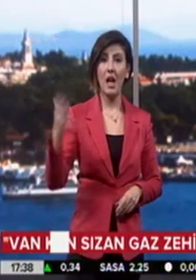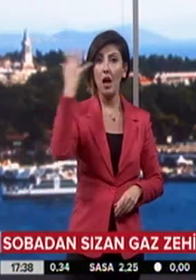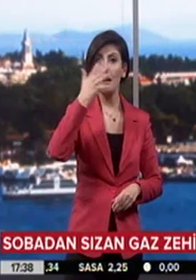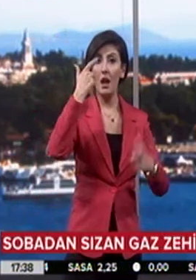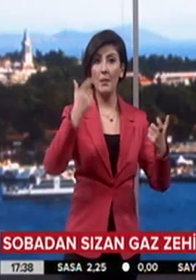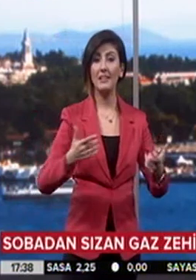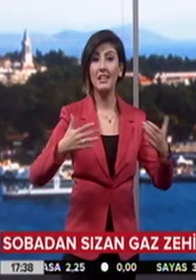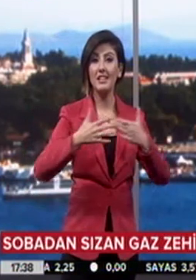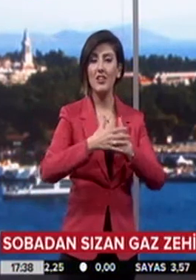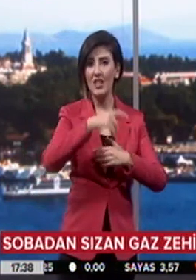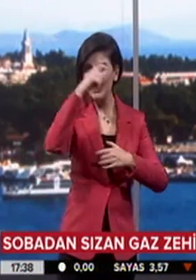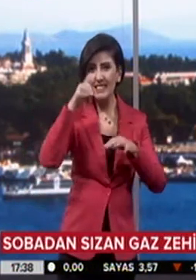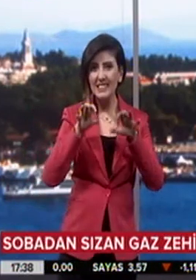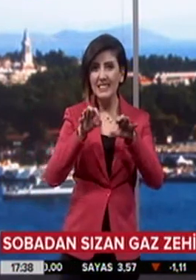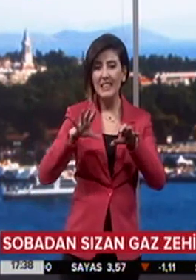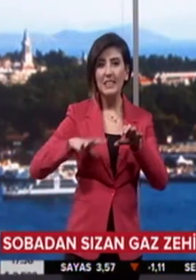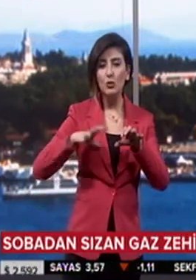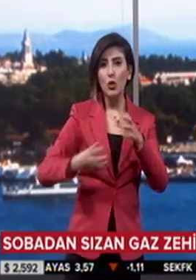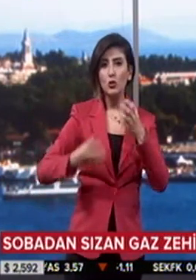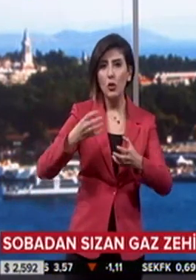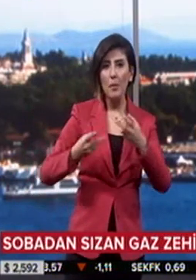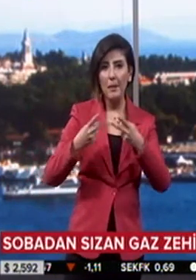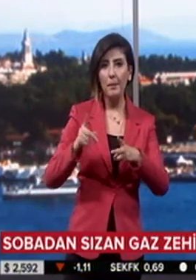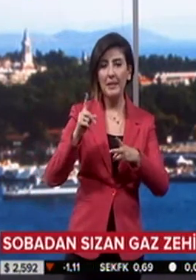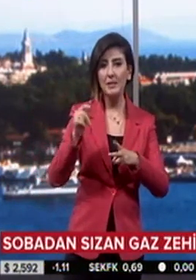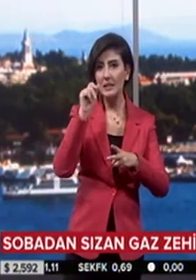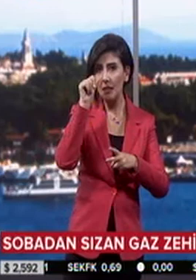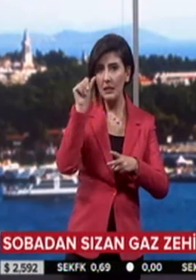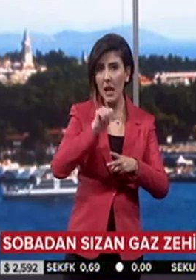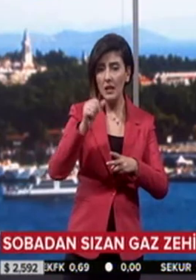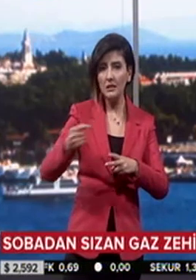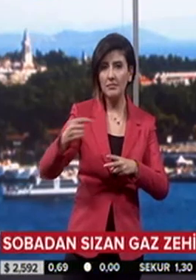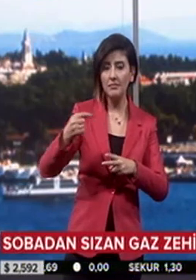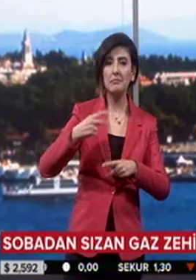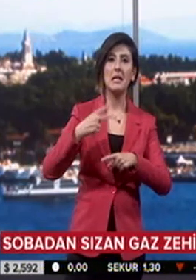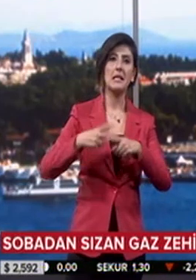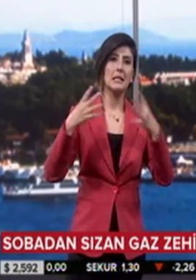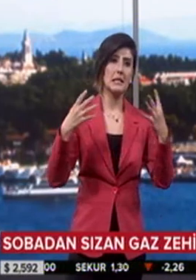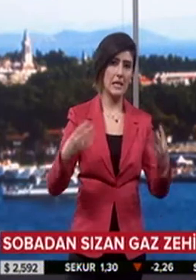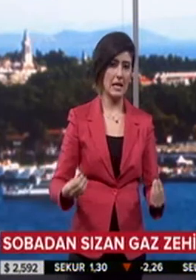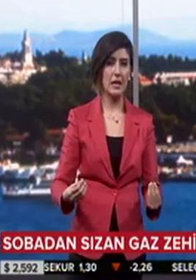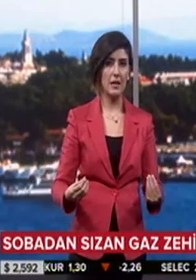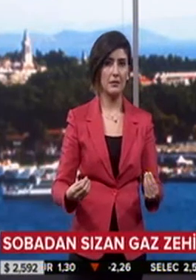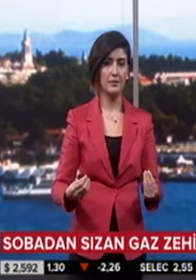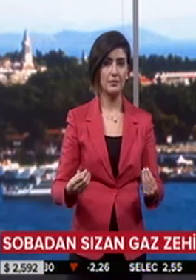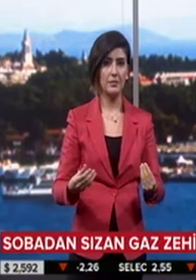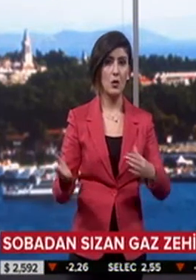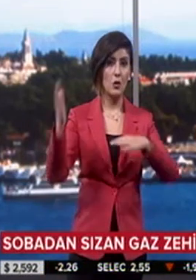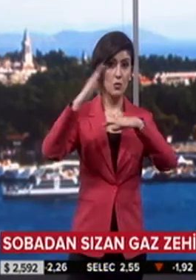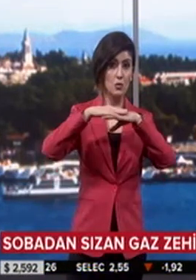Karaman'da gece ısınmak için soba yakan bir kişi sobadan sızan karbonmonoksit gazından zehirlendi. Üst katta oturan anne